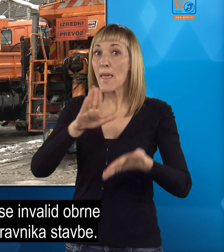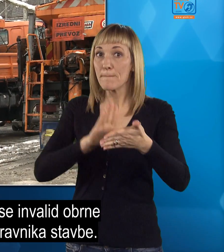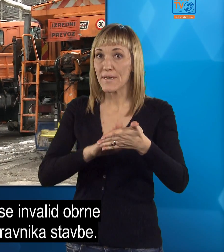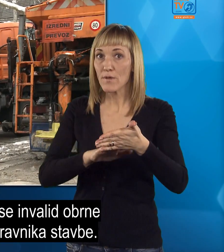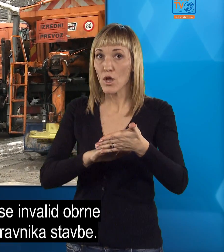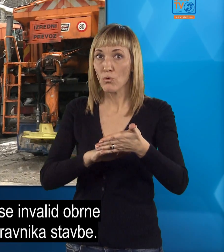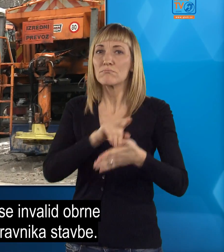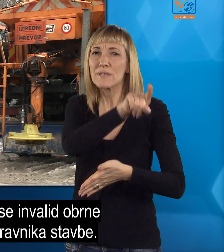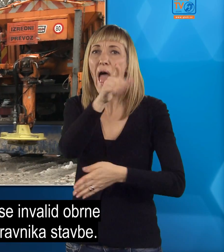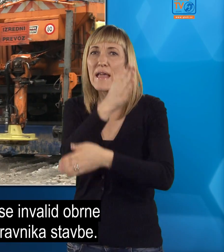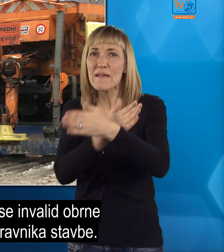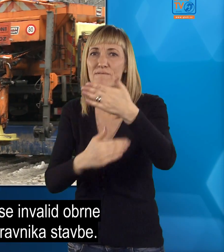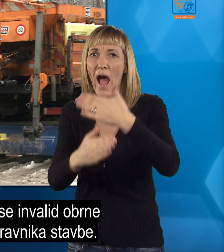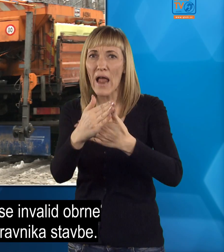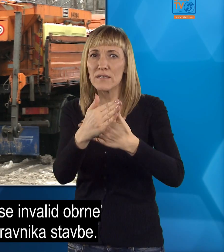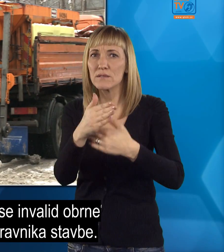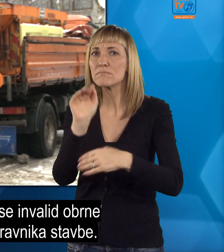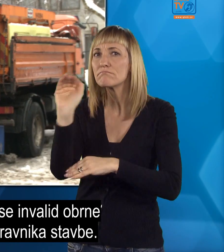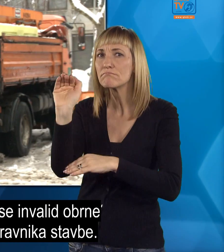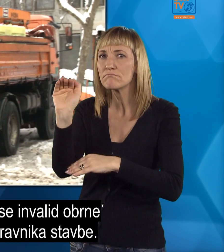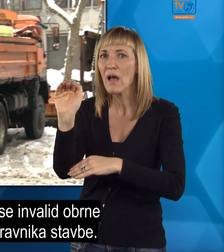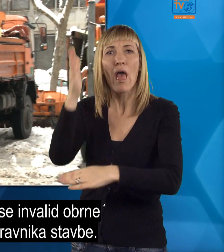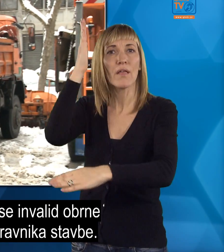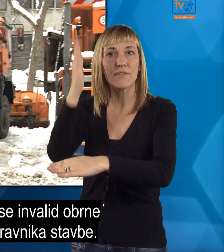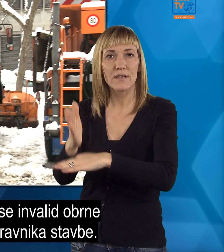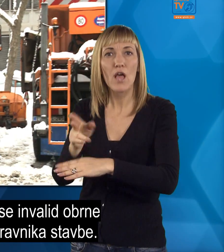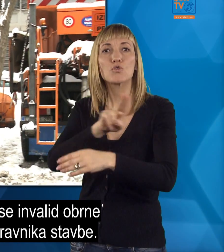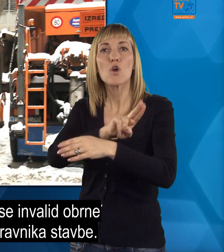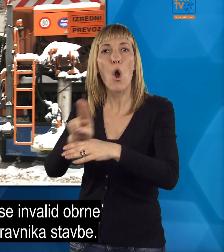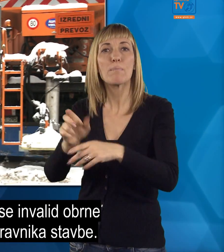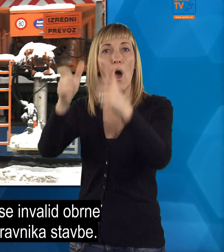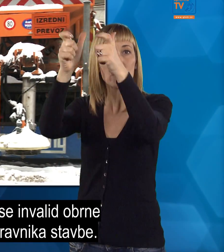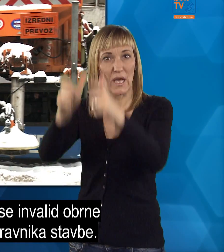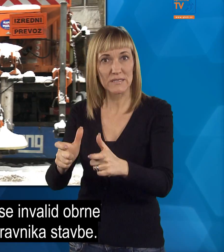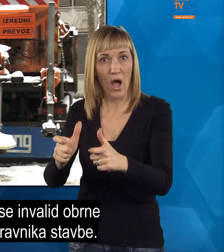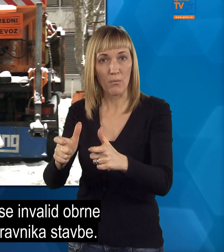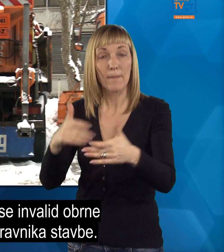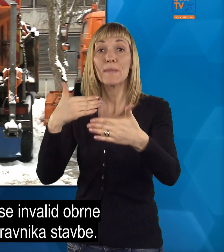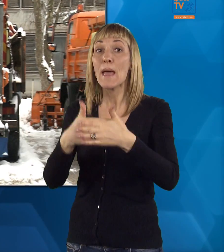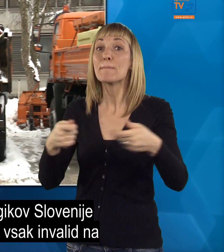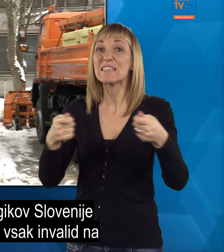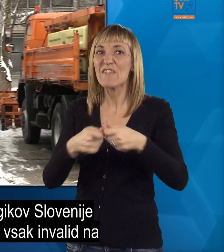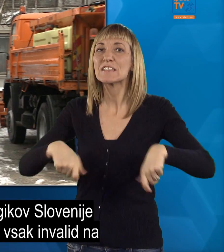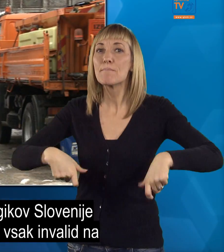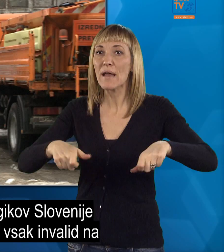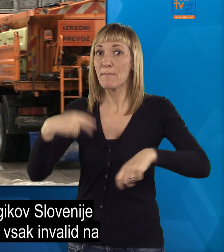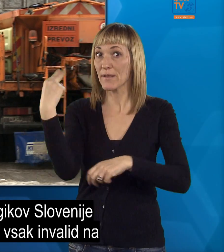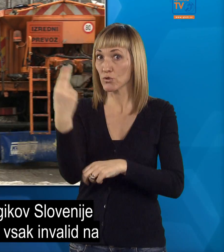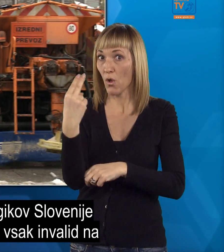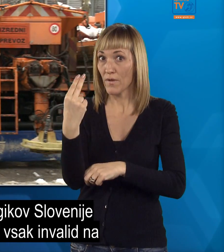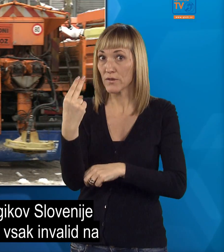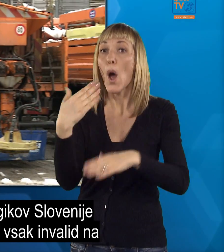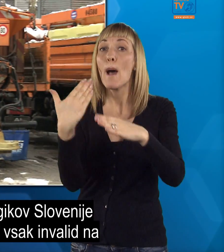V tem primeru naj se invalid obrne neposredno na upravnika stavbe. Pri Zvezi